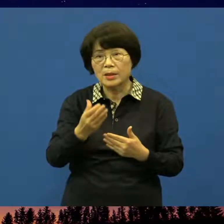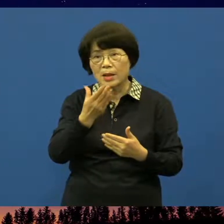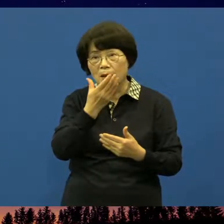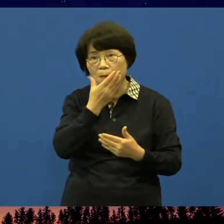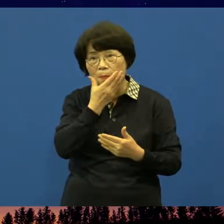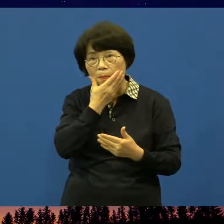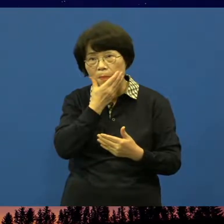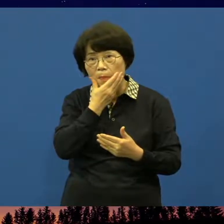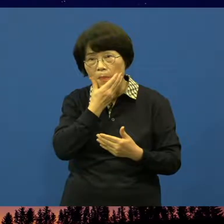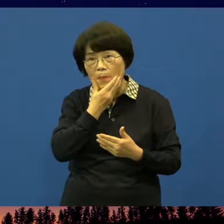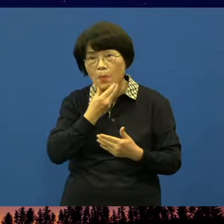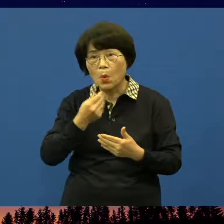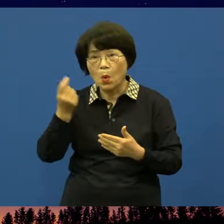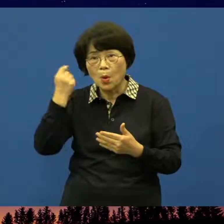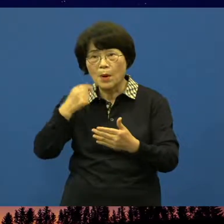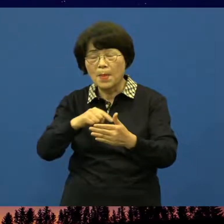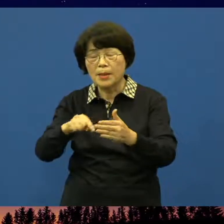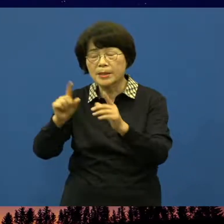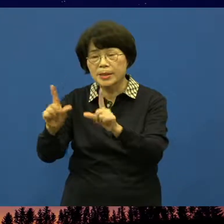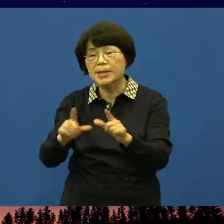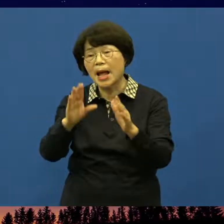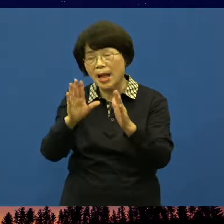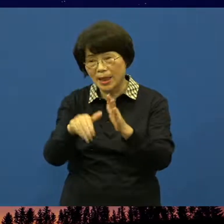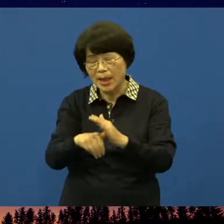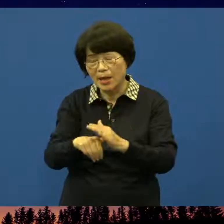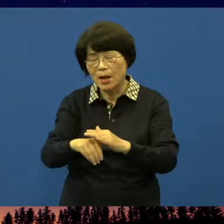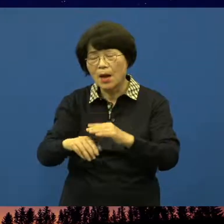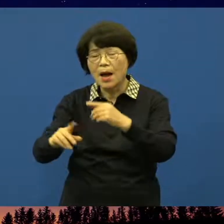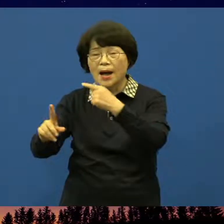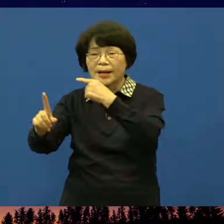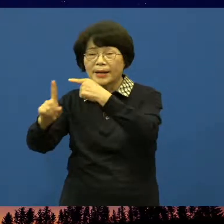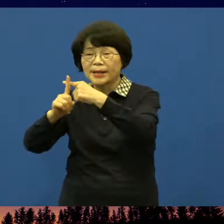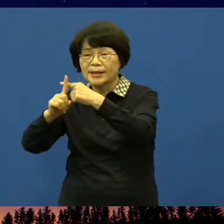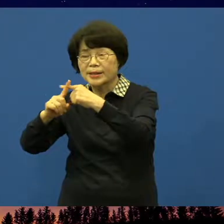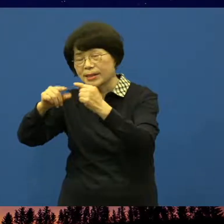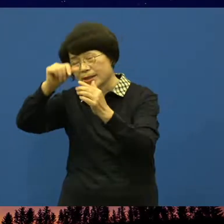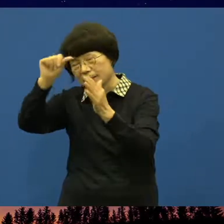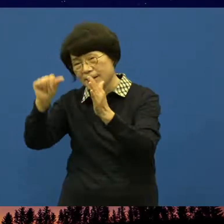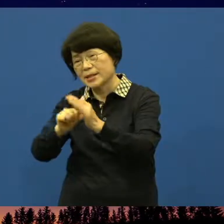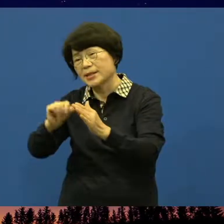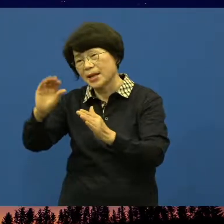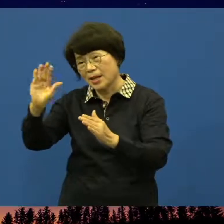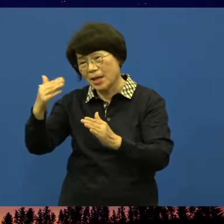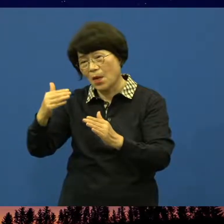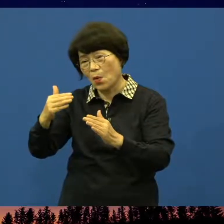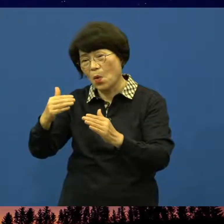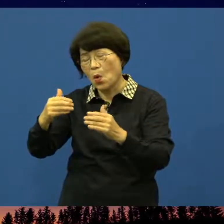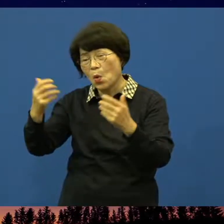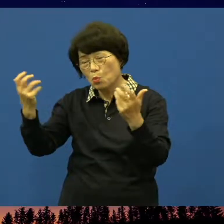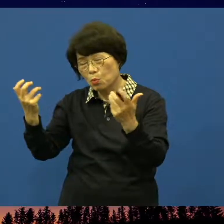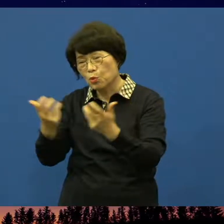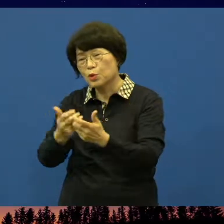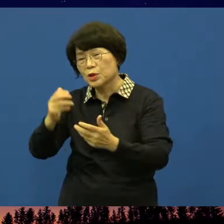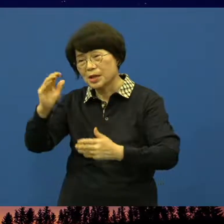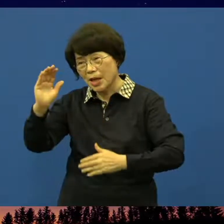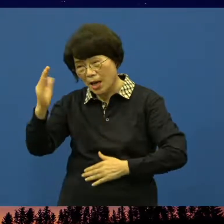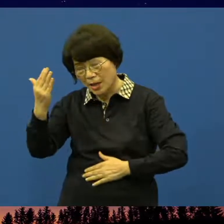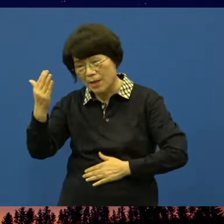여러분, 그러나 복음 안에서 살아가면 갈수록 플러스 인생이에요. 살아갈수록 풍성해지는 것입니다. 그래서